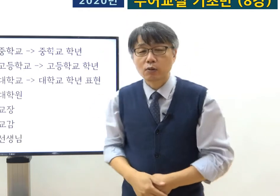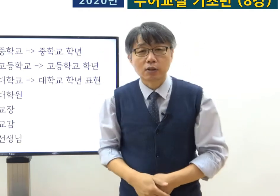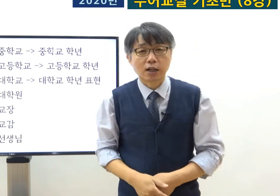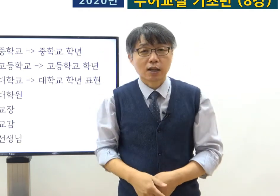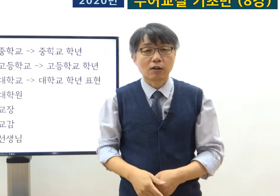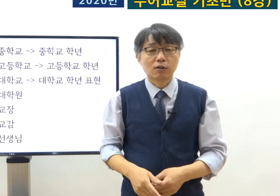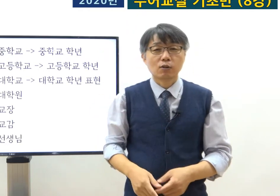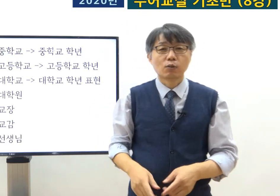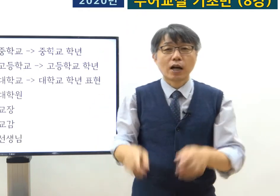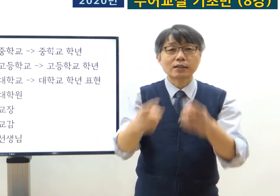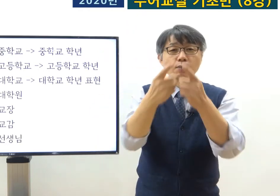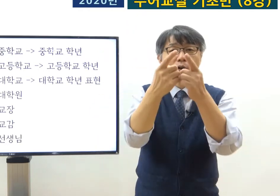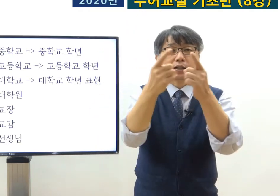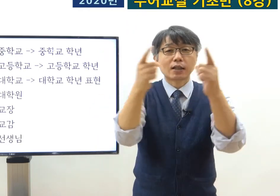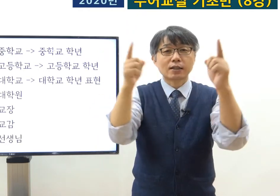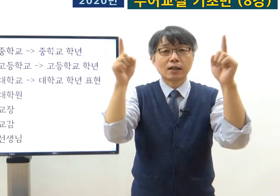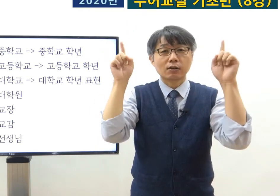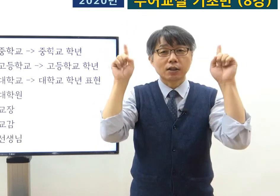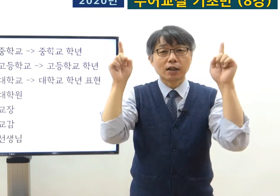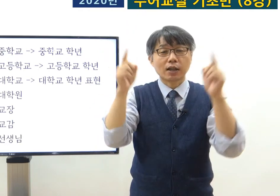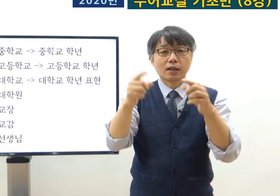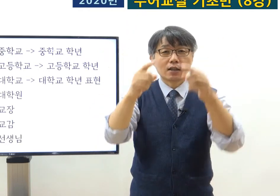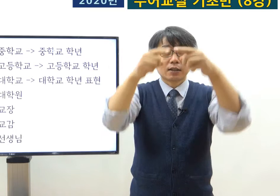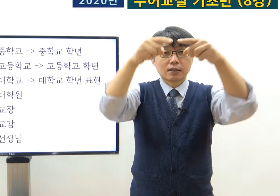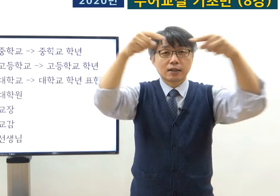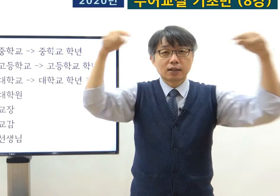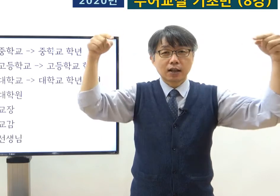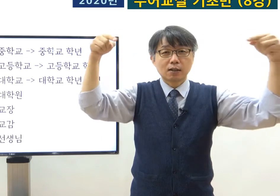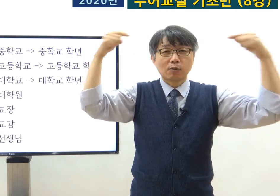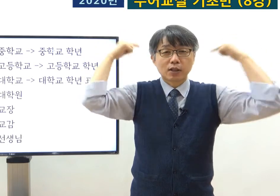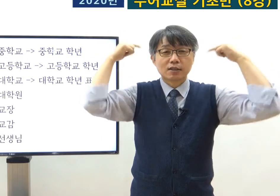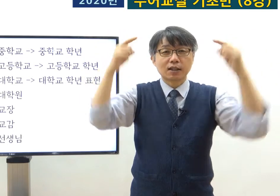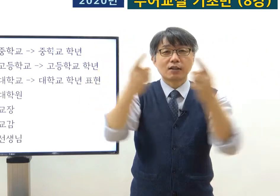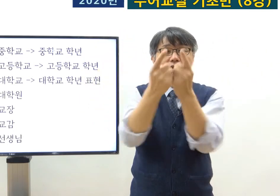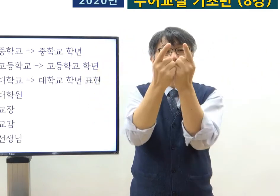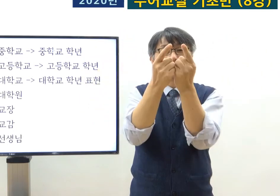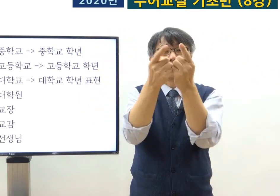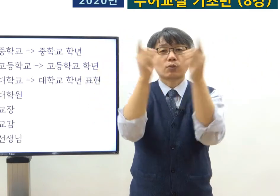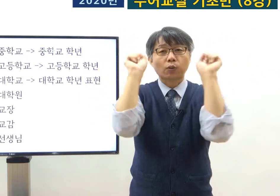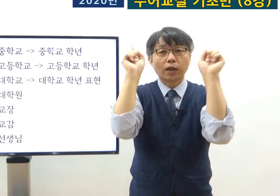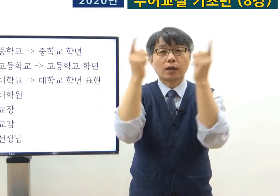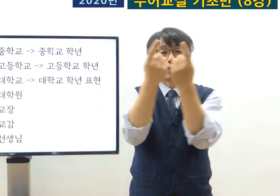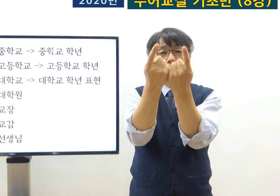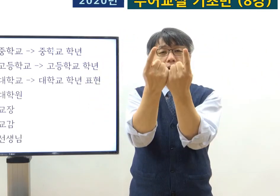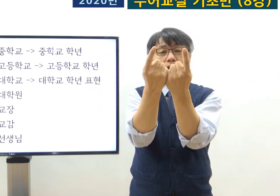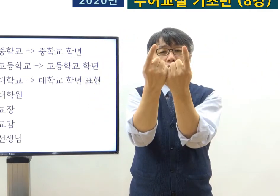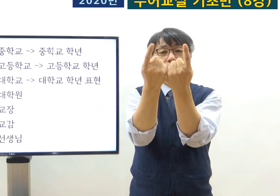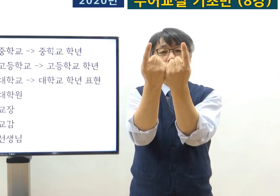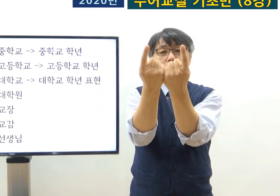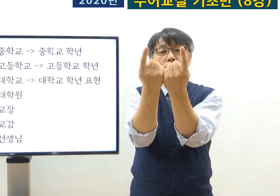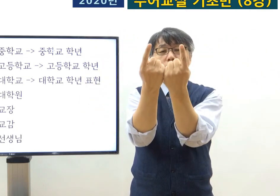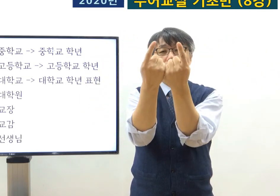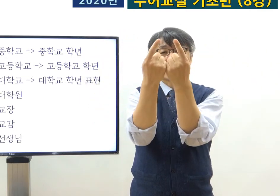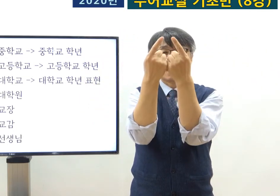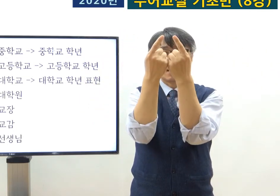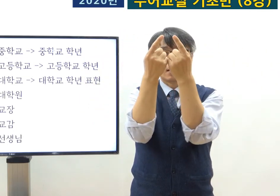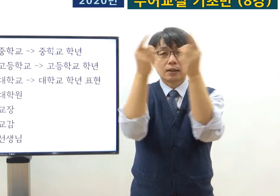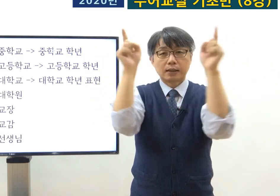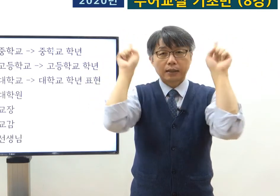어떻게 할까요? 우리 학사모가 이렇게 있잖아요. 이렇게 예전에 학사모 이렇게 썼잖아요. 그래서 이렇게 자 여기 모았다가